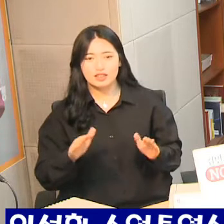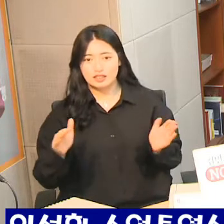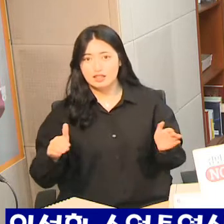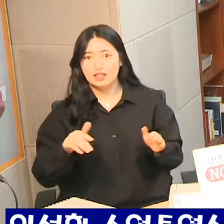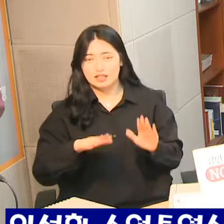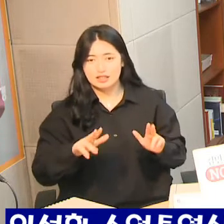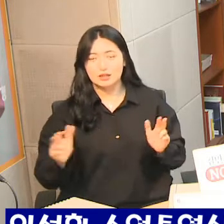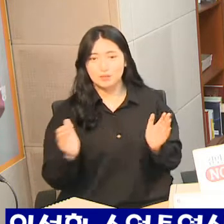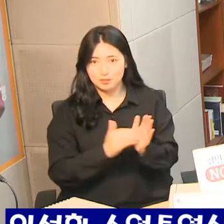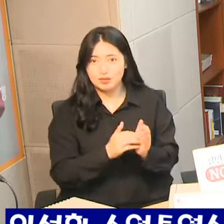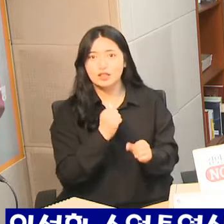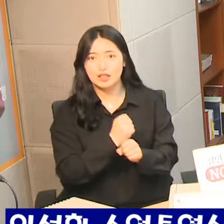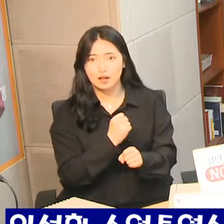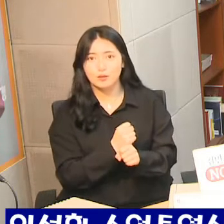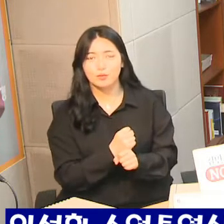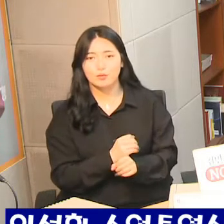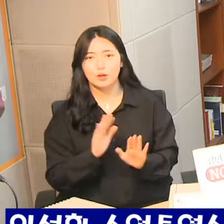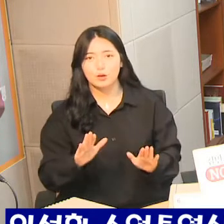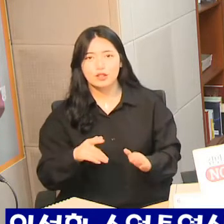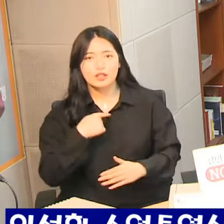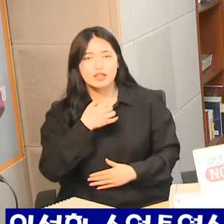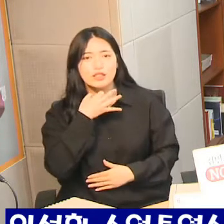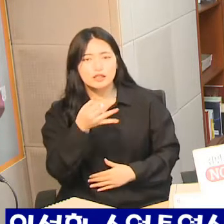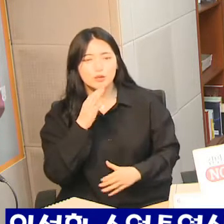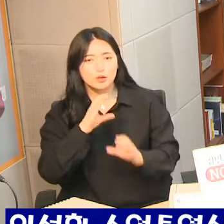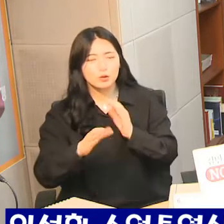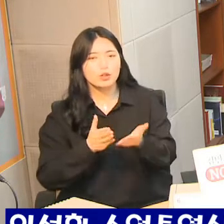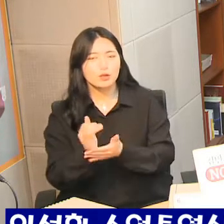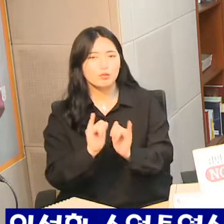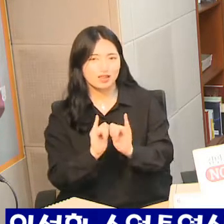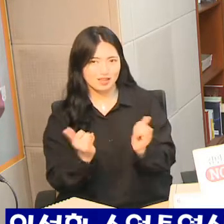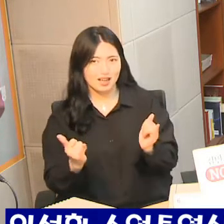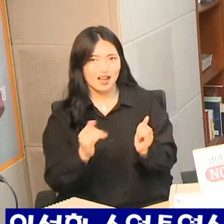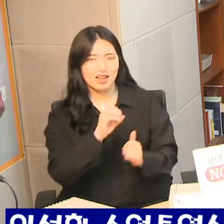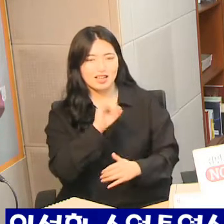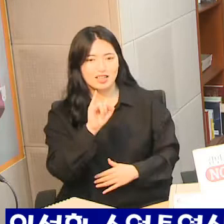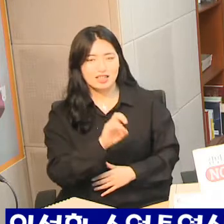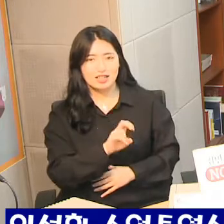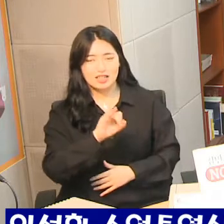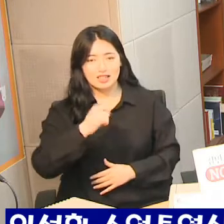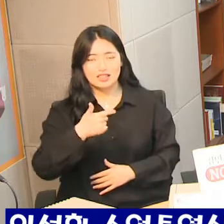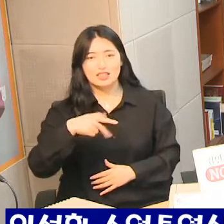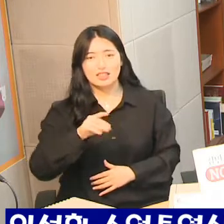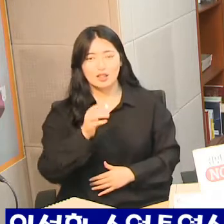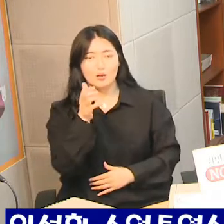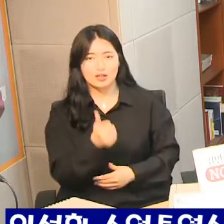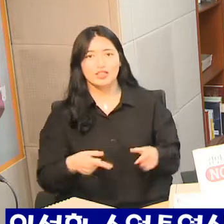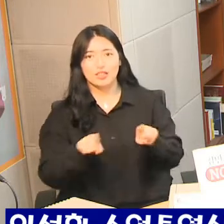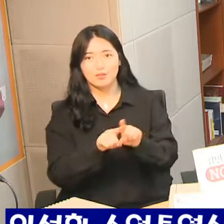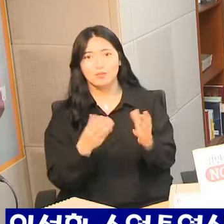듣도록 하겠습니다. 오늘도 우리 또 스피치 소통 코칭 전문가예요. 이은정 원장과 함께 했어요. 고맙습니다. 네, 감사합니다.